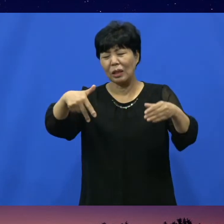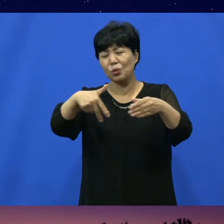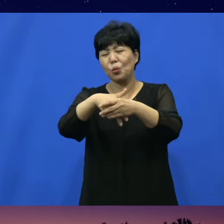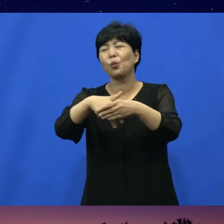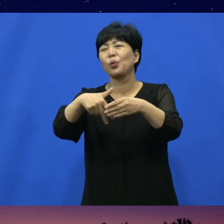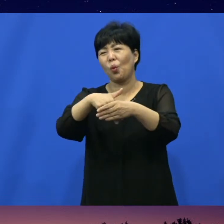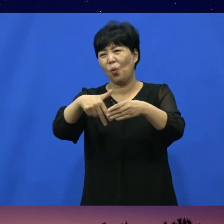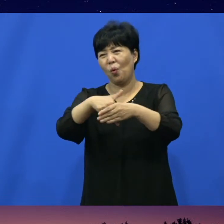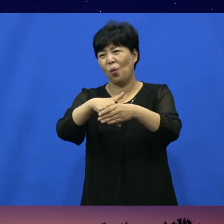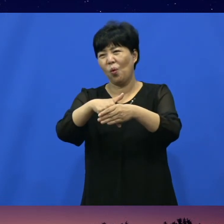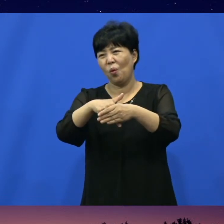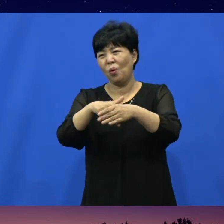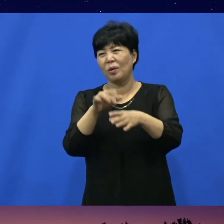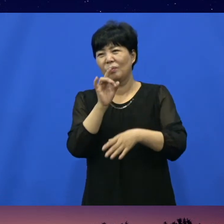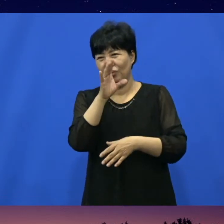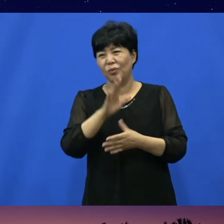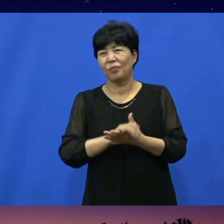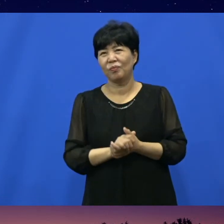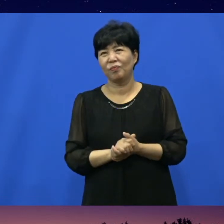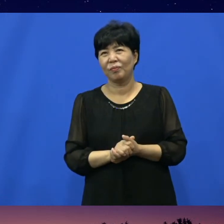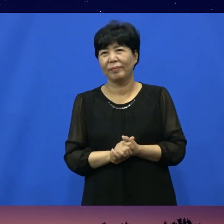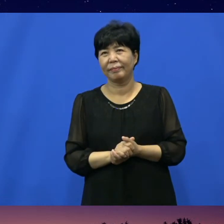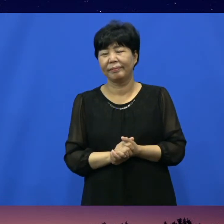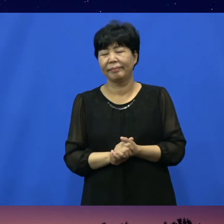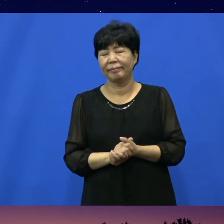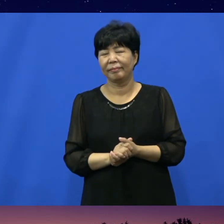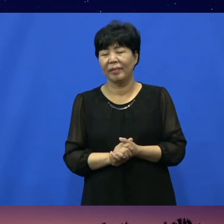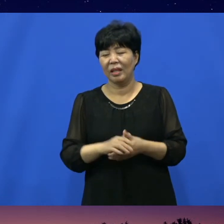종교는 어떻게 되는 줄 아세요? 종교생활을 하면 마음이 더 좁아져요.